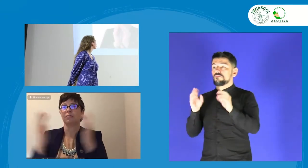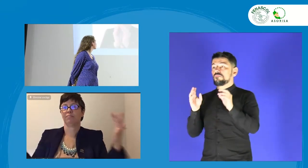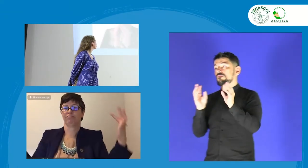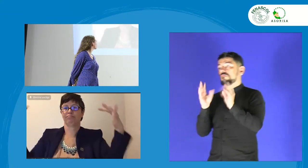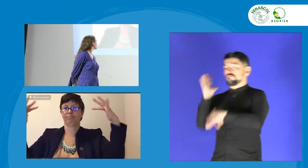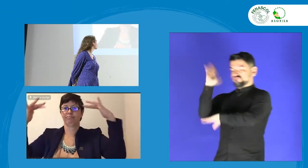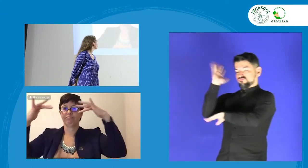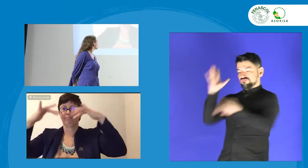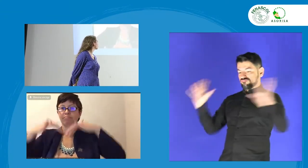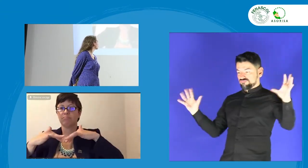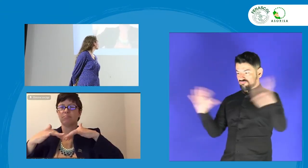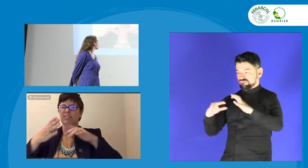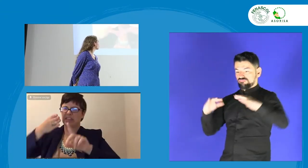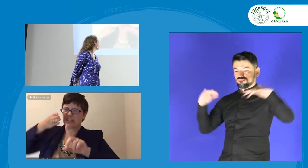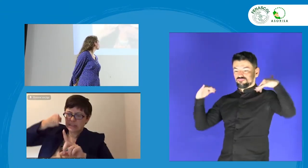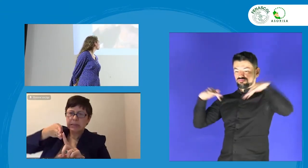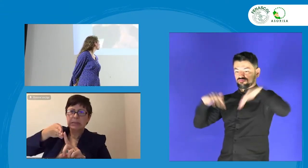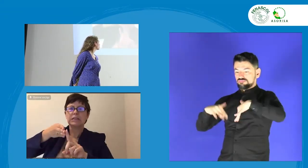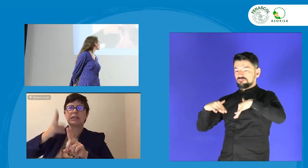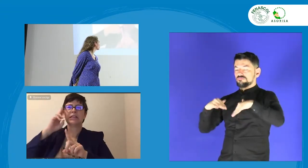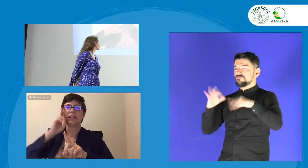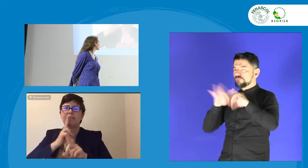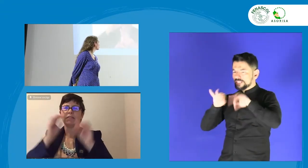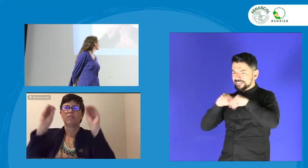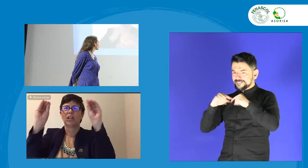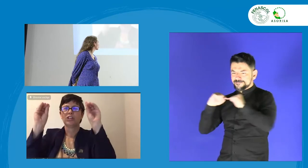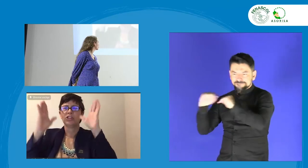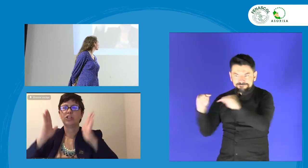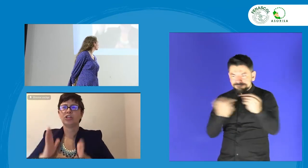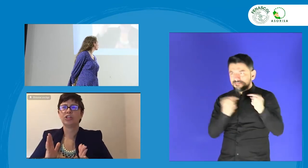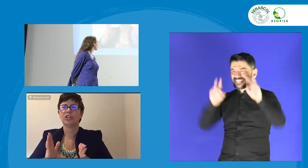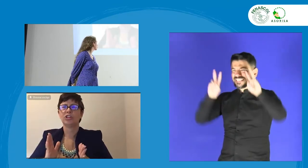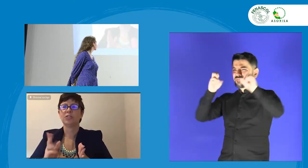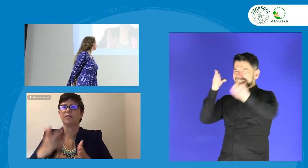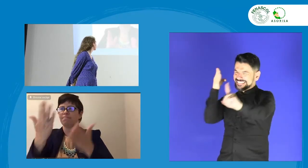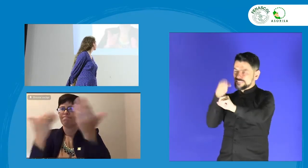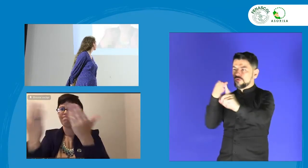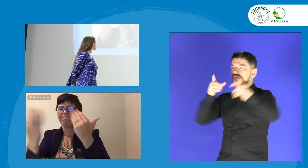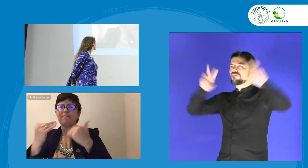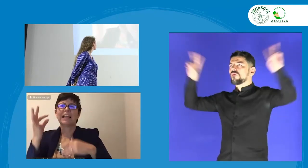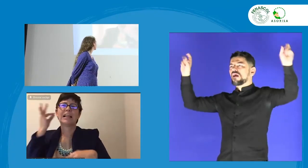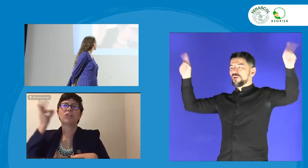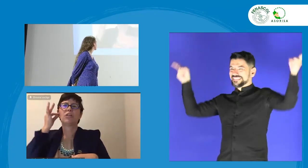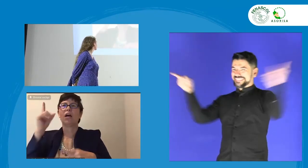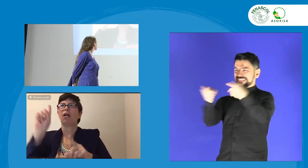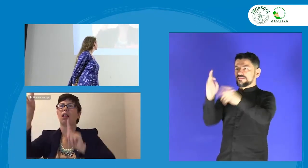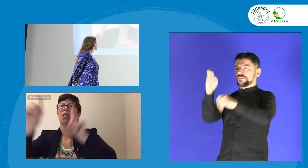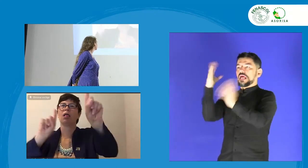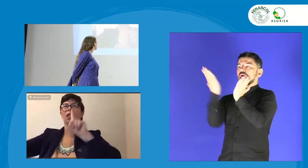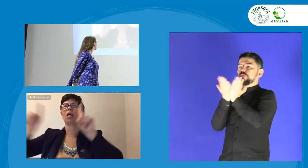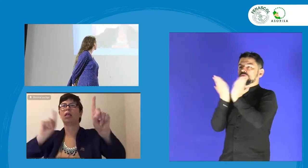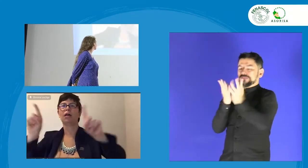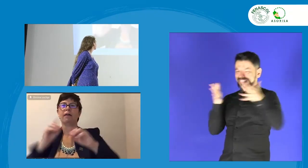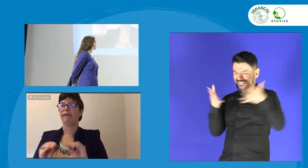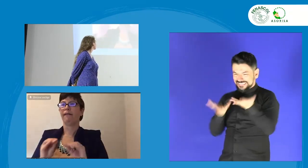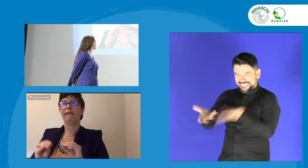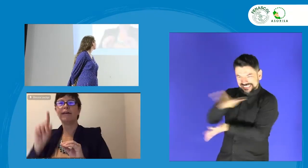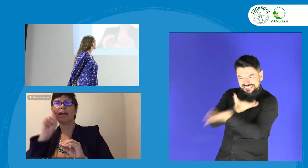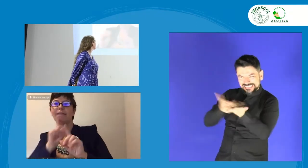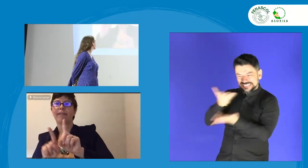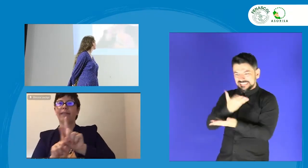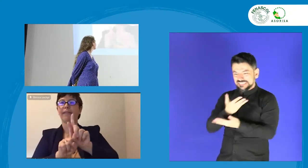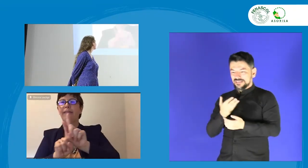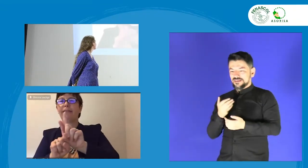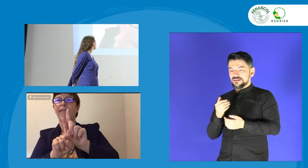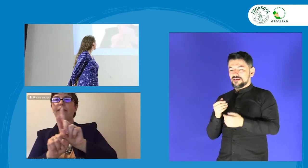que se deben establecer reuniones que hablen acerca de este tema de cómo es la educación de las personas sordas y